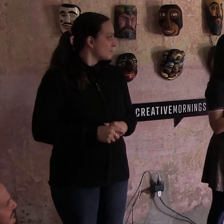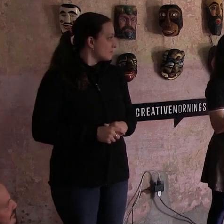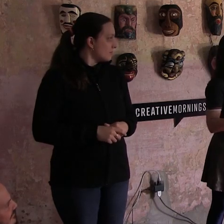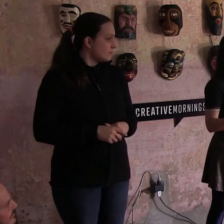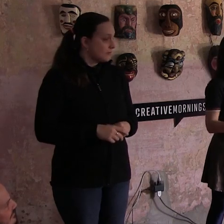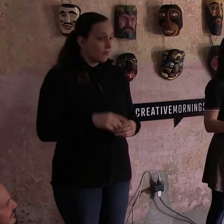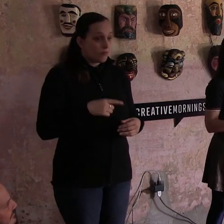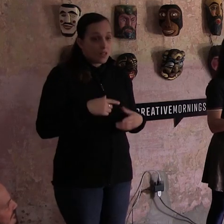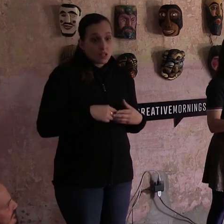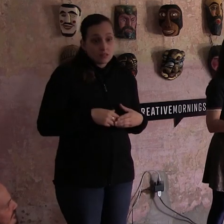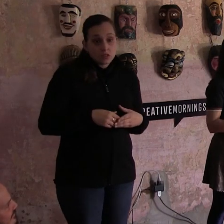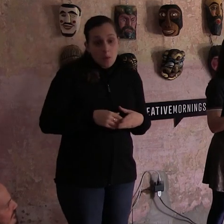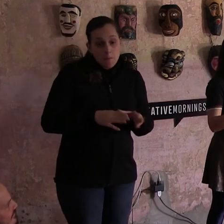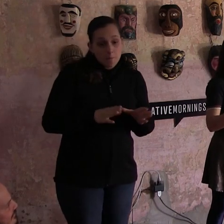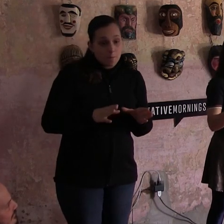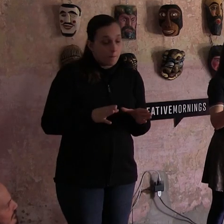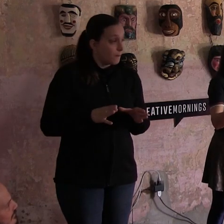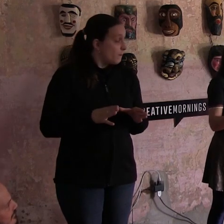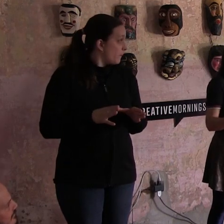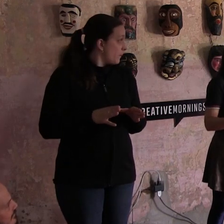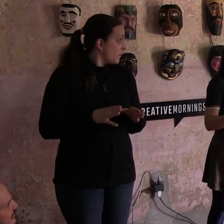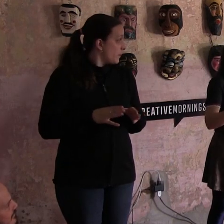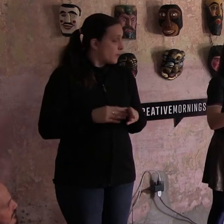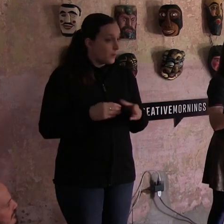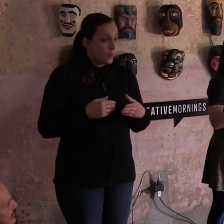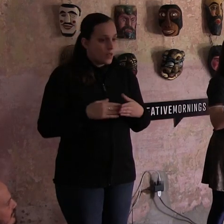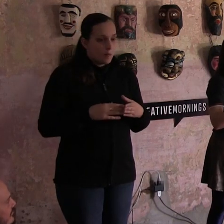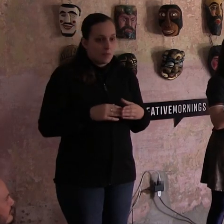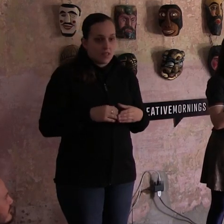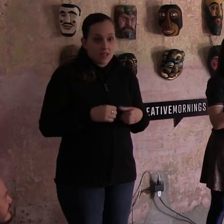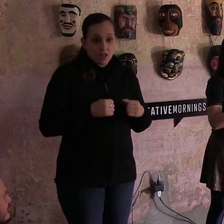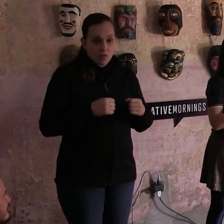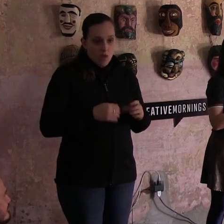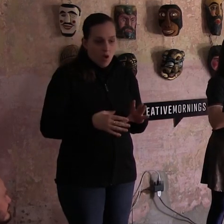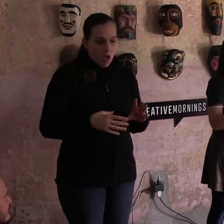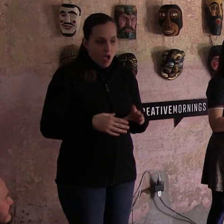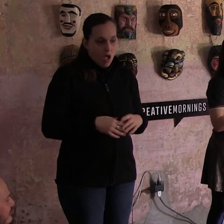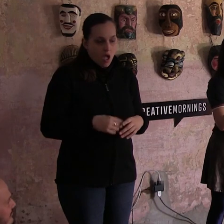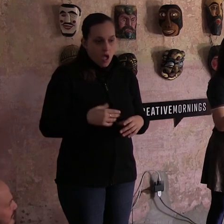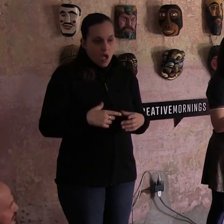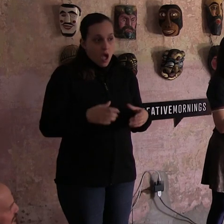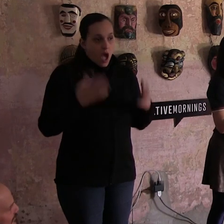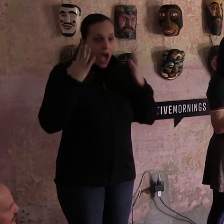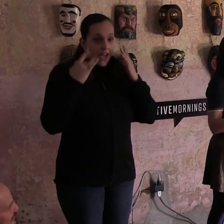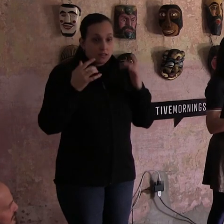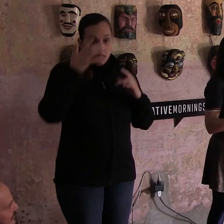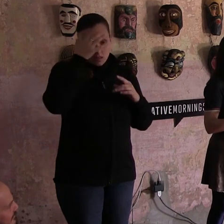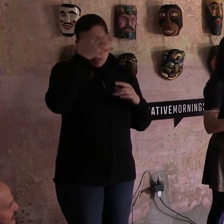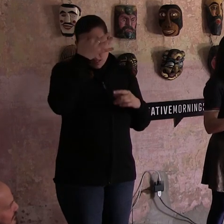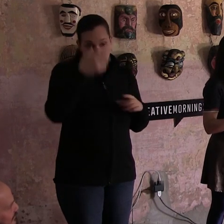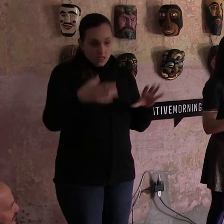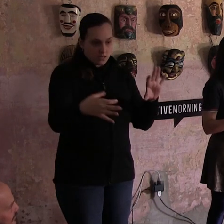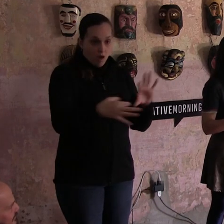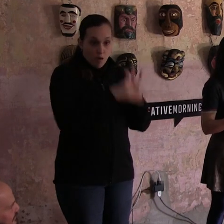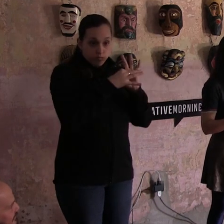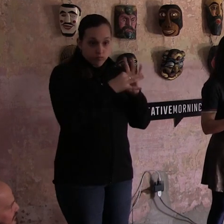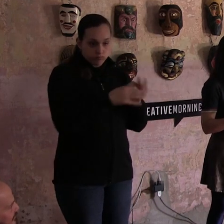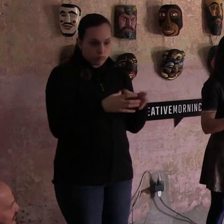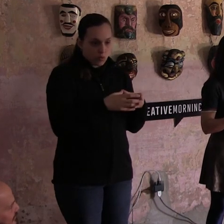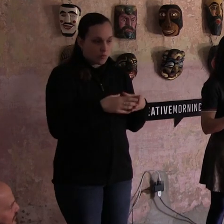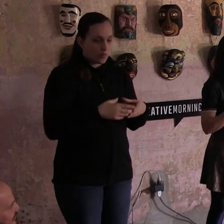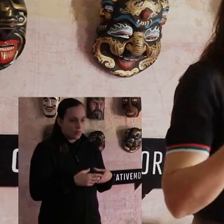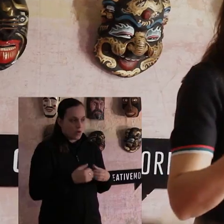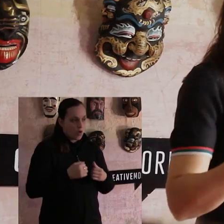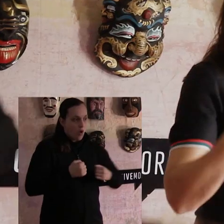Entonces, a raíz de que comencé con ellas a fusionar el arte y la ciencia, porque no solo el interés en el